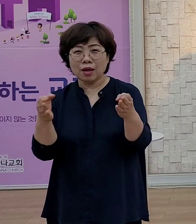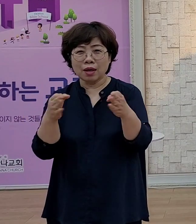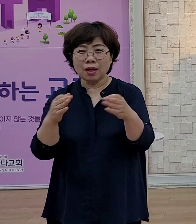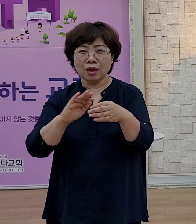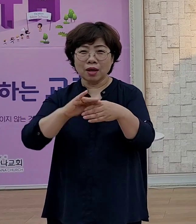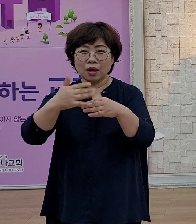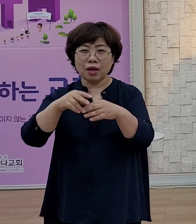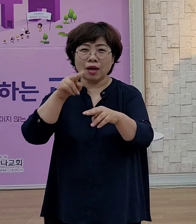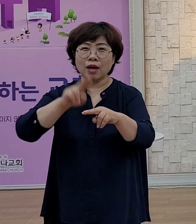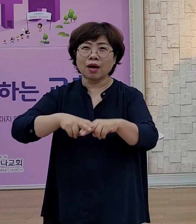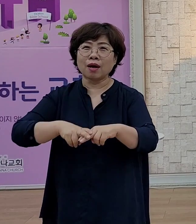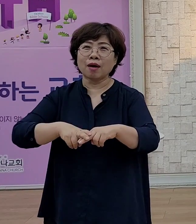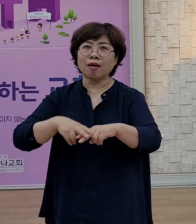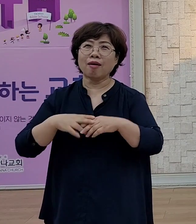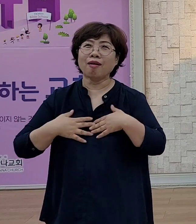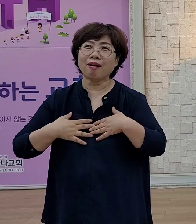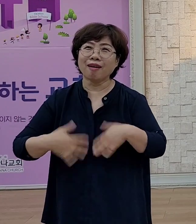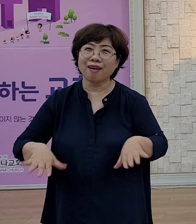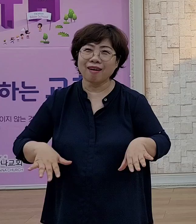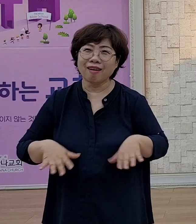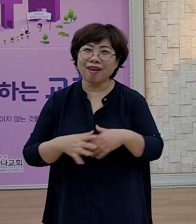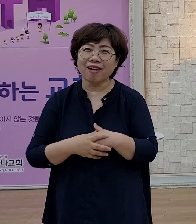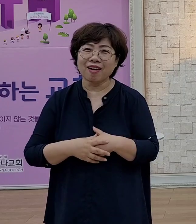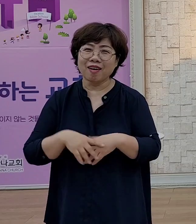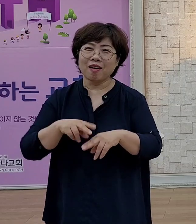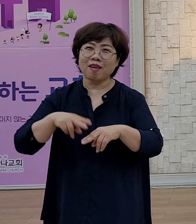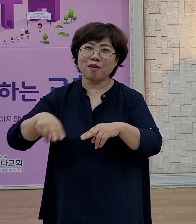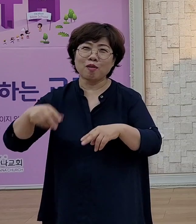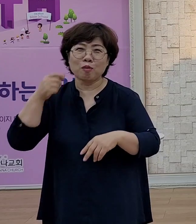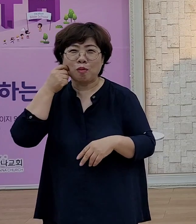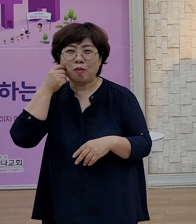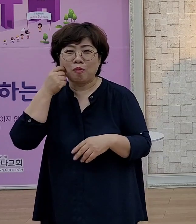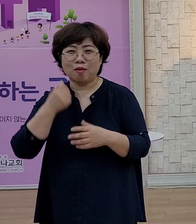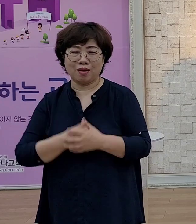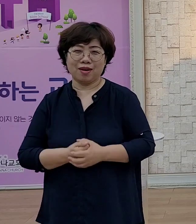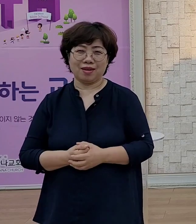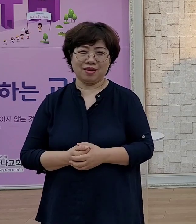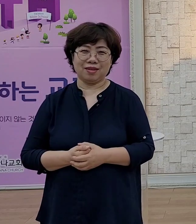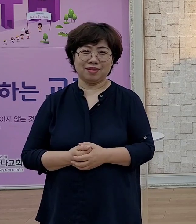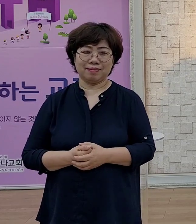앉아가지고 힘이 다 빠져가지고 내려올 수가 없대요.